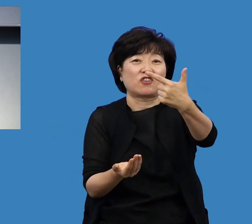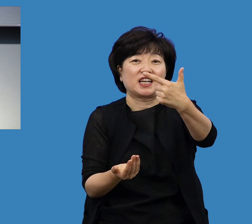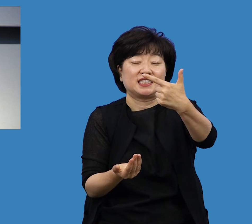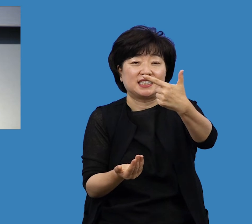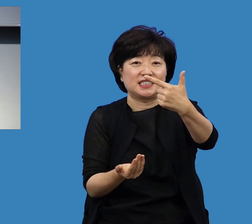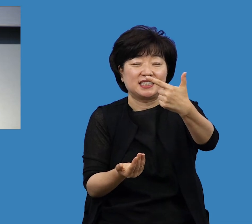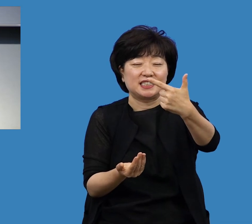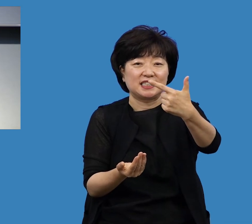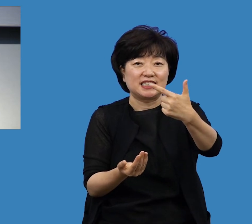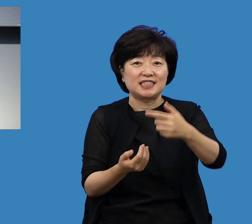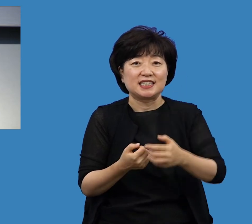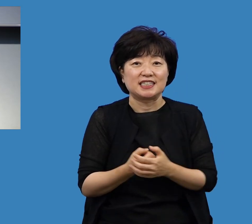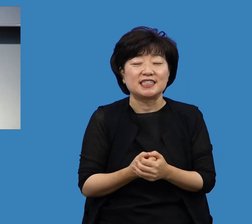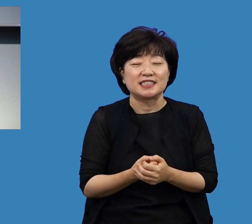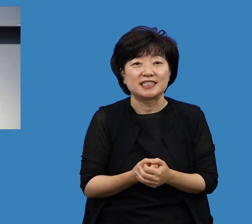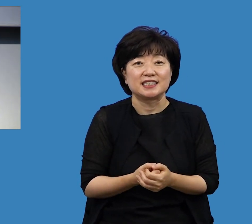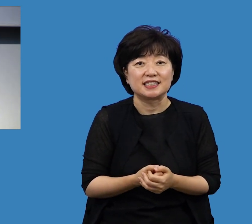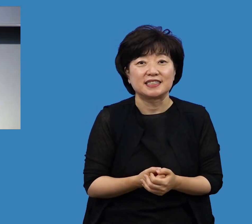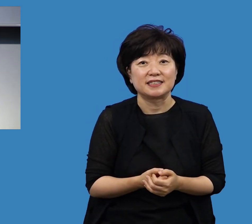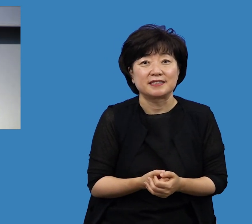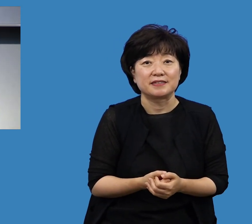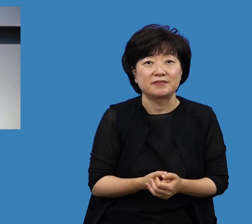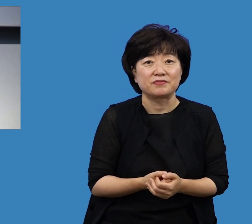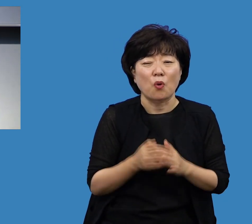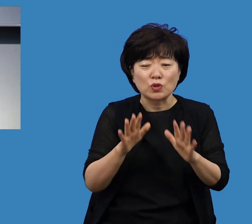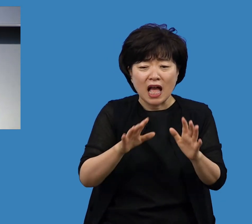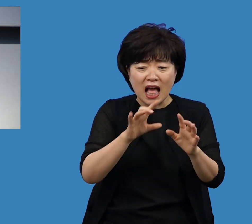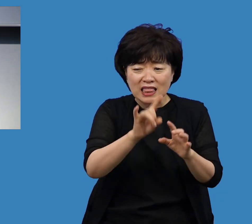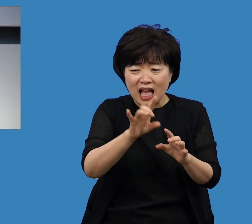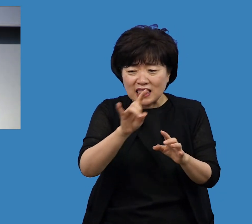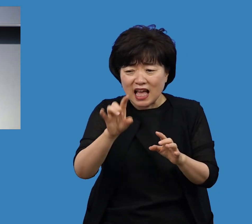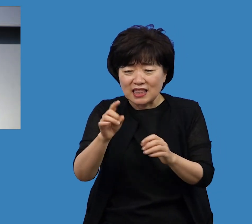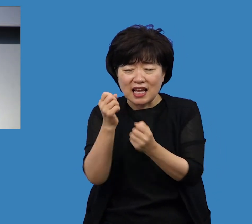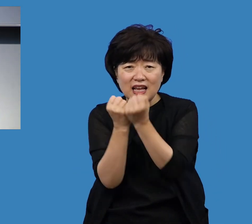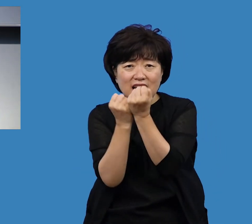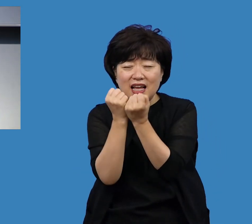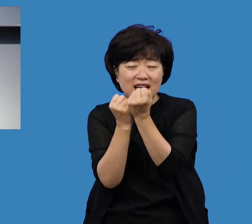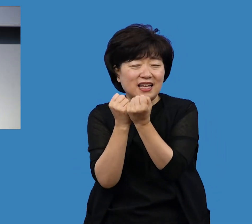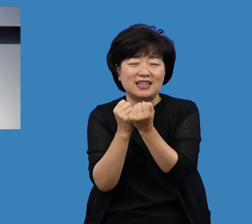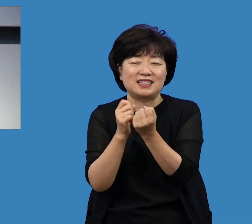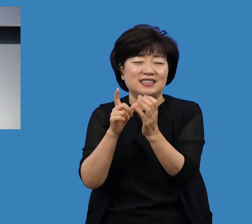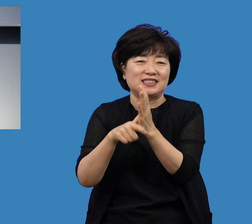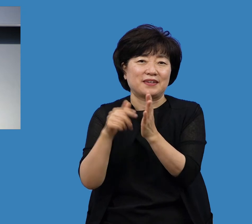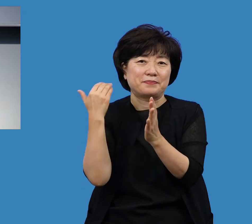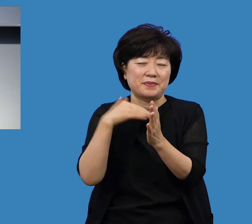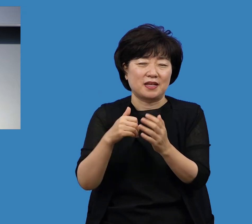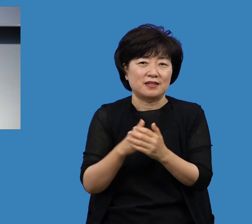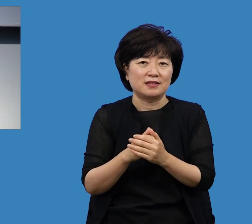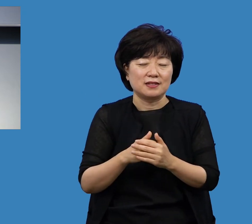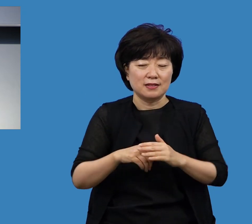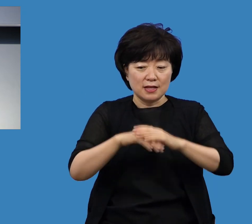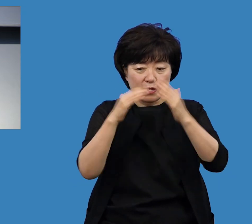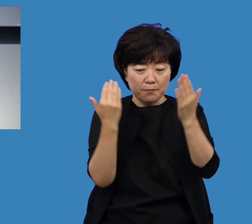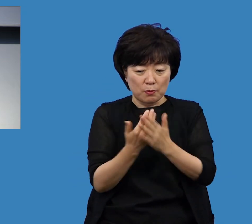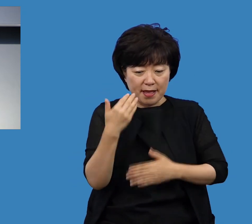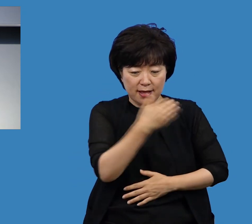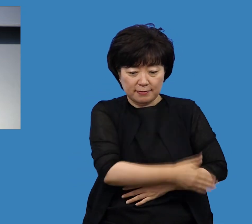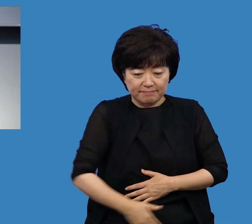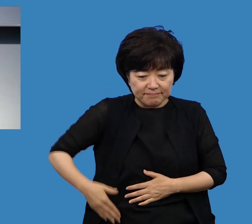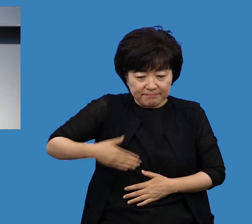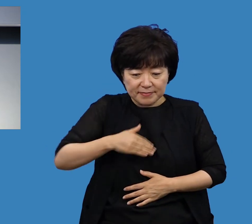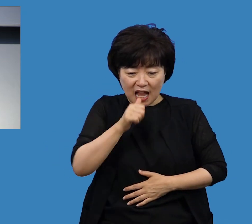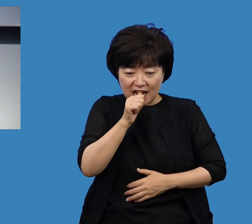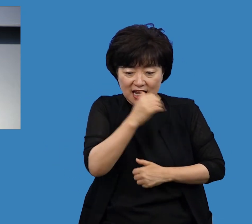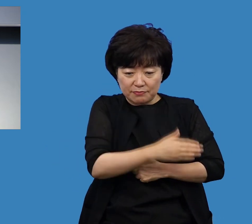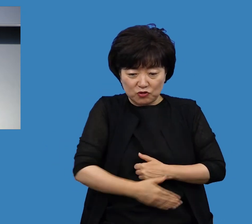쭉 등장합니다. 자, 이것을 오늘 뭐 하나하나 할 수 있는 시간은 없고 이 전신갑주를 입으라고 하는 말씀을 크게 분류해